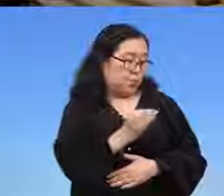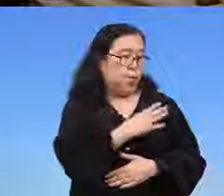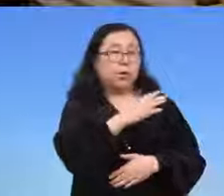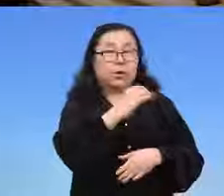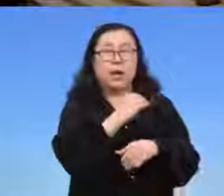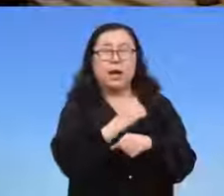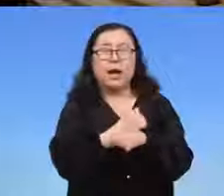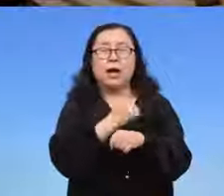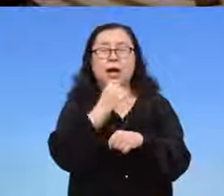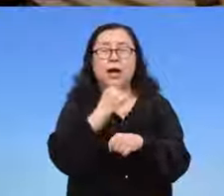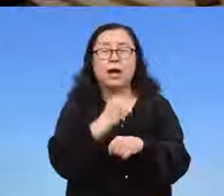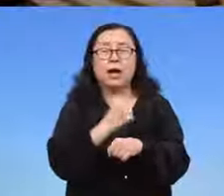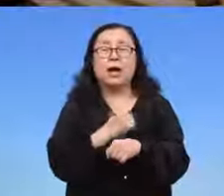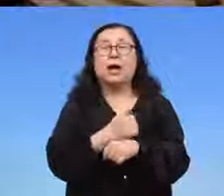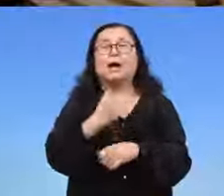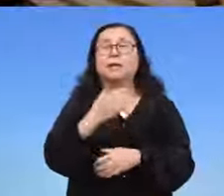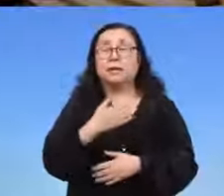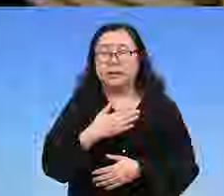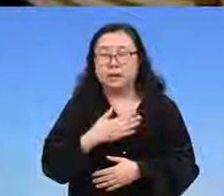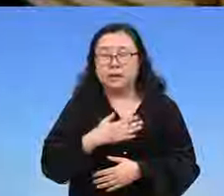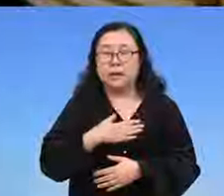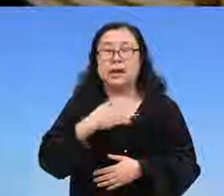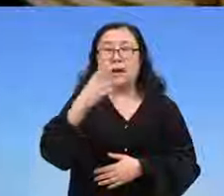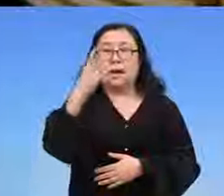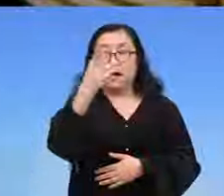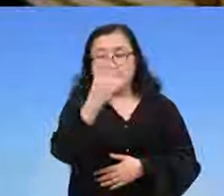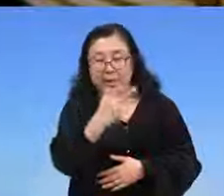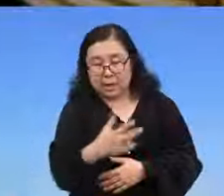부욕해 하신 나의 주 감사.